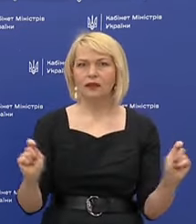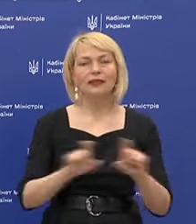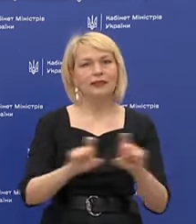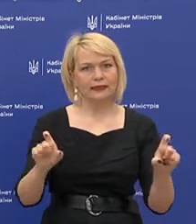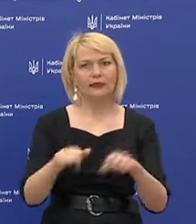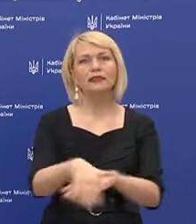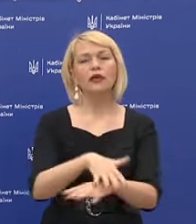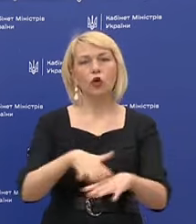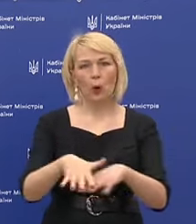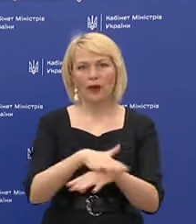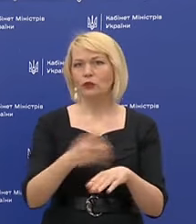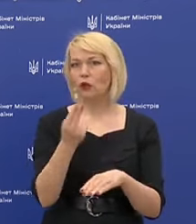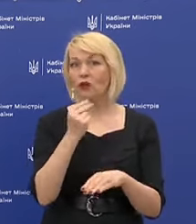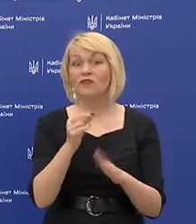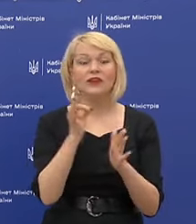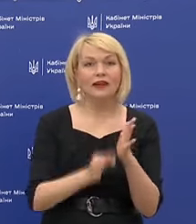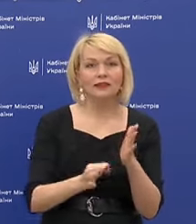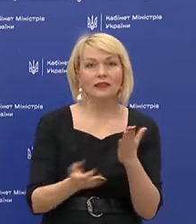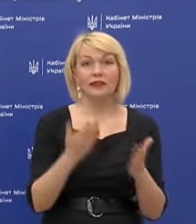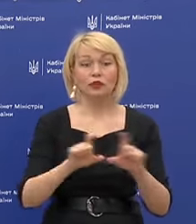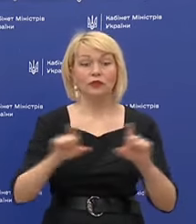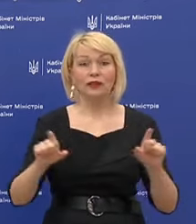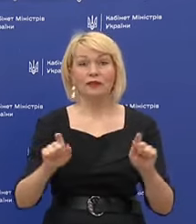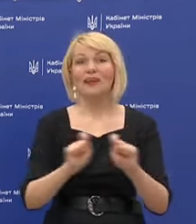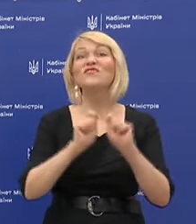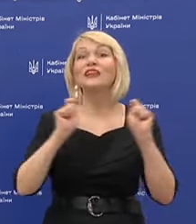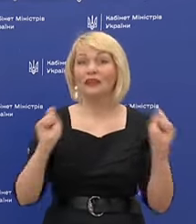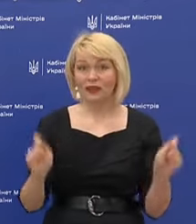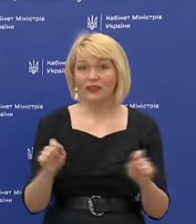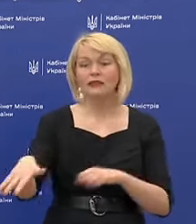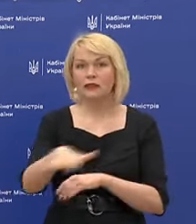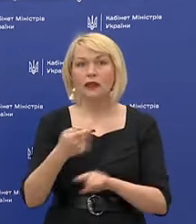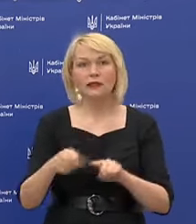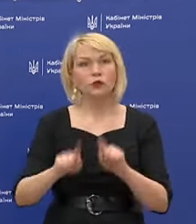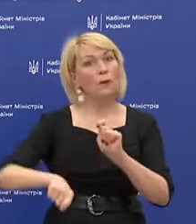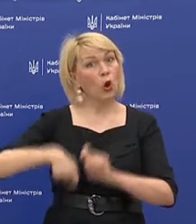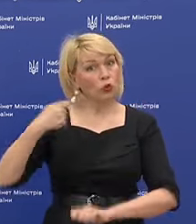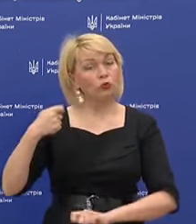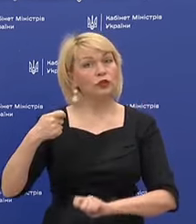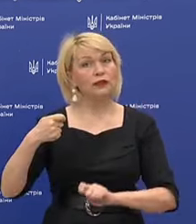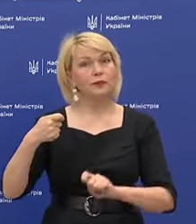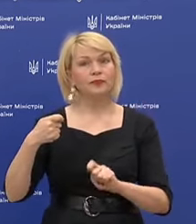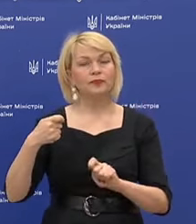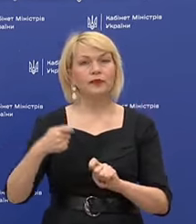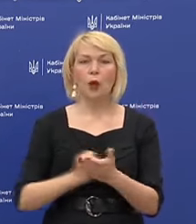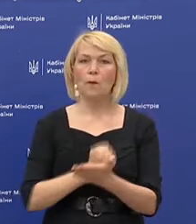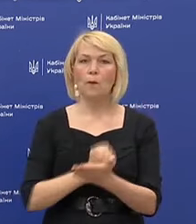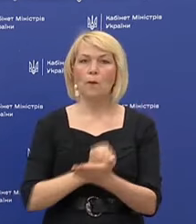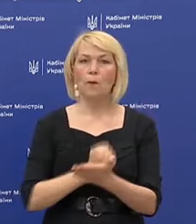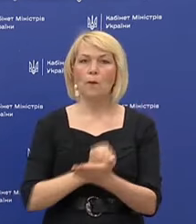заклади громадського харчування. У разі, якщо ці заклади будуть відкриватись на цих територіях, це буде порушенням